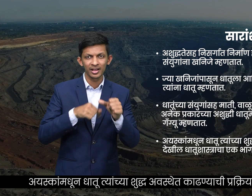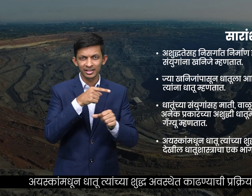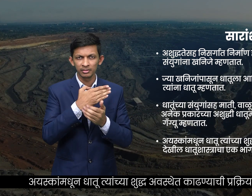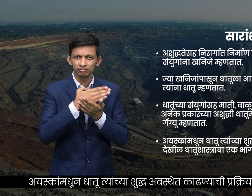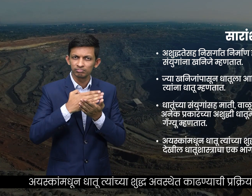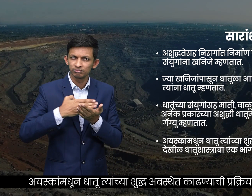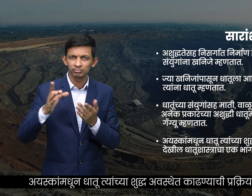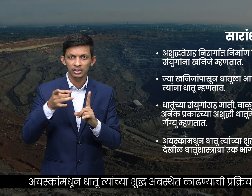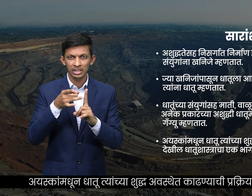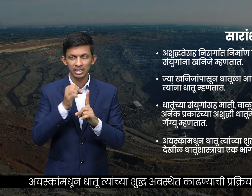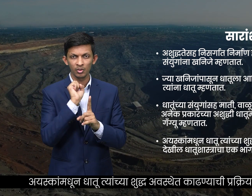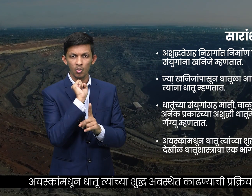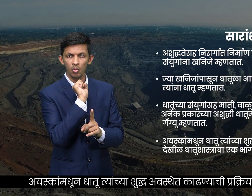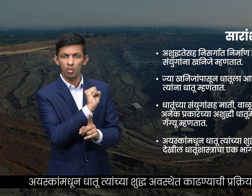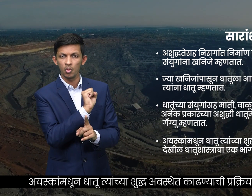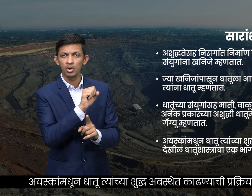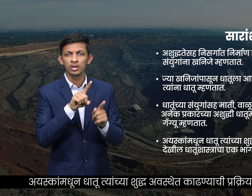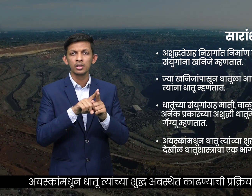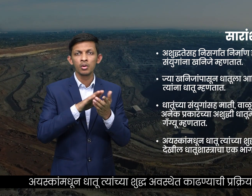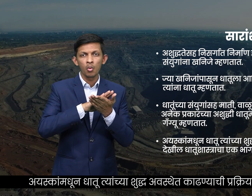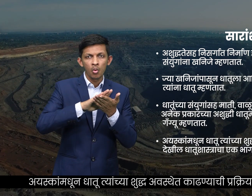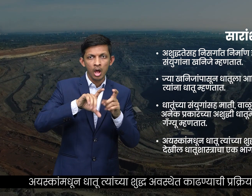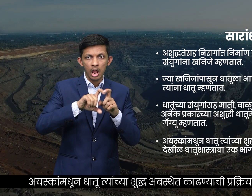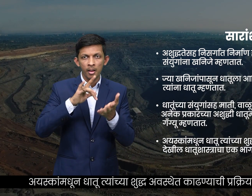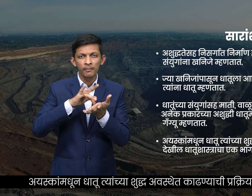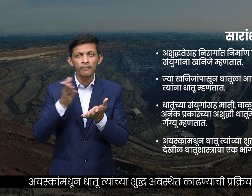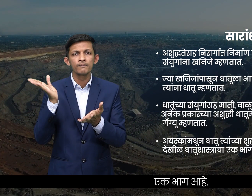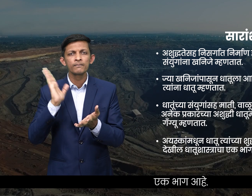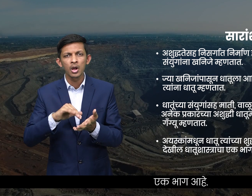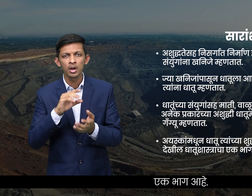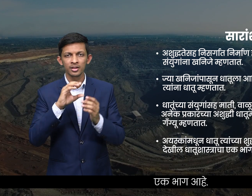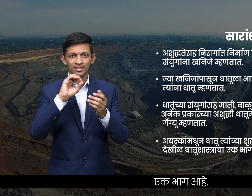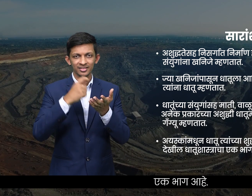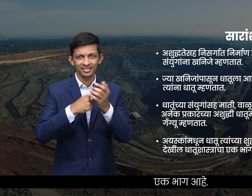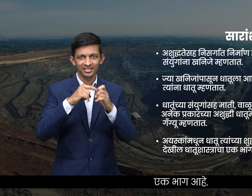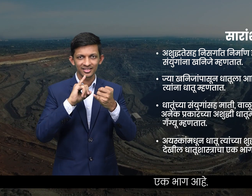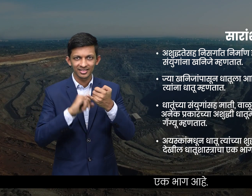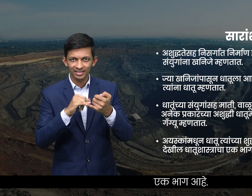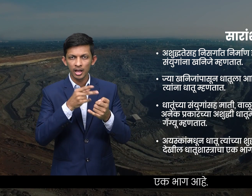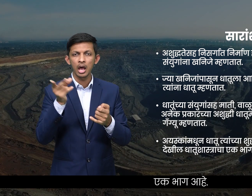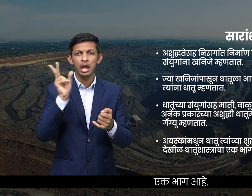अयस्कांमधून धातू त्यांच्या शुद्ध अवस्थेत काढण्याची प्रक्रिया देखील धातुशास्त्राचा एक भाग आहे.